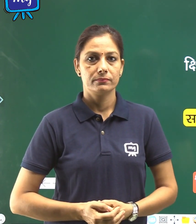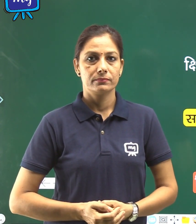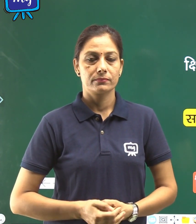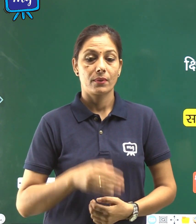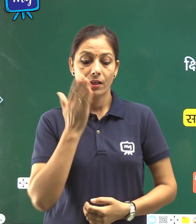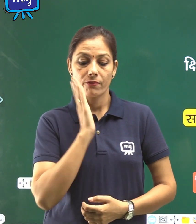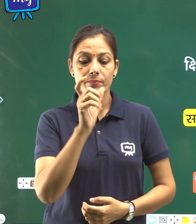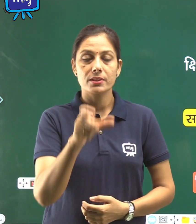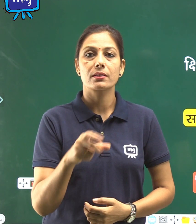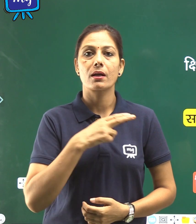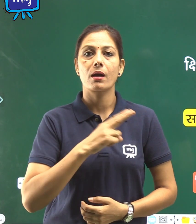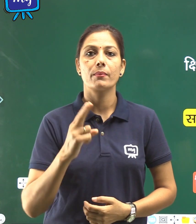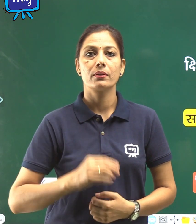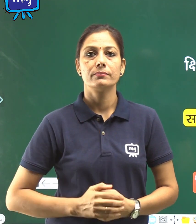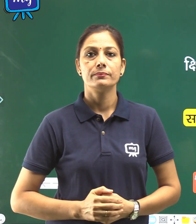कवि का नाम है